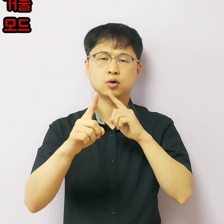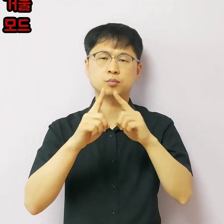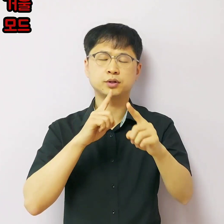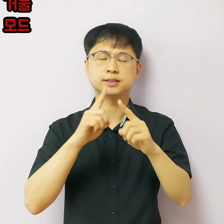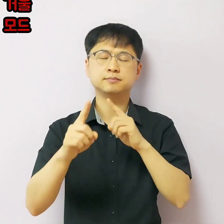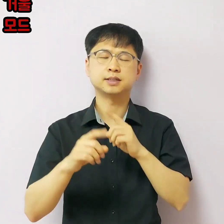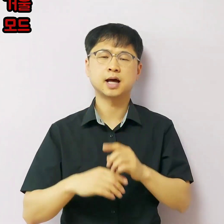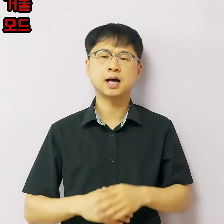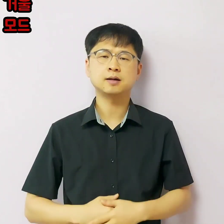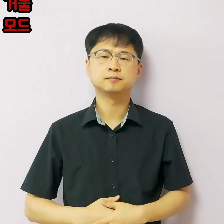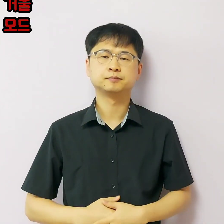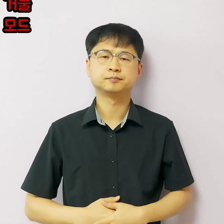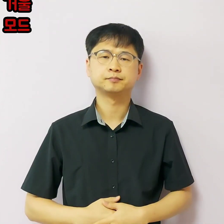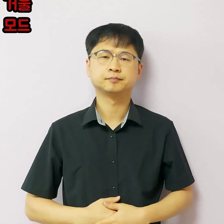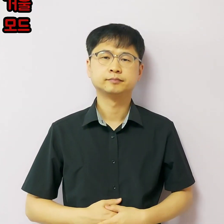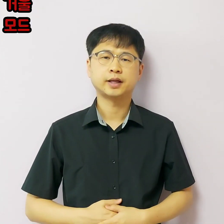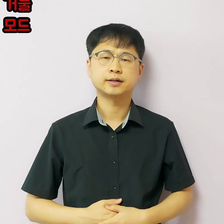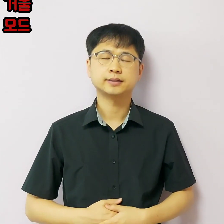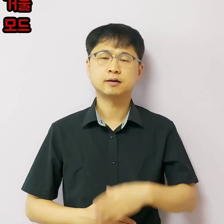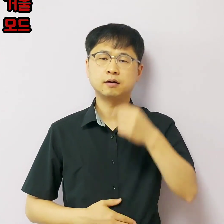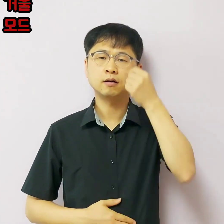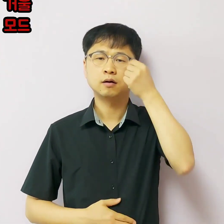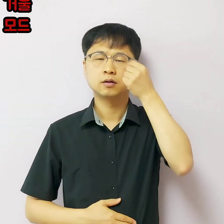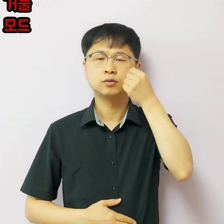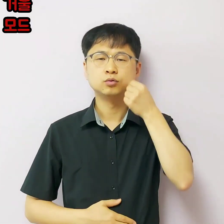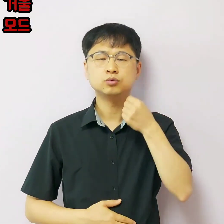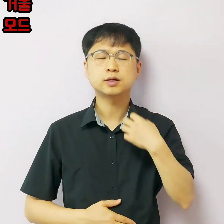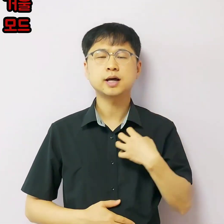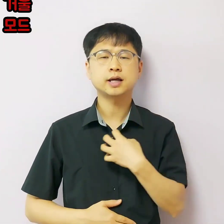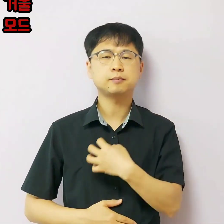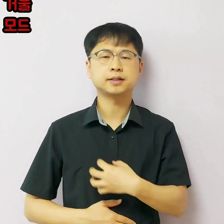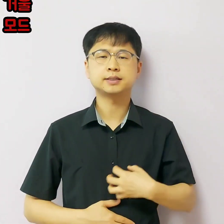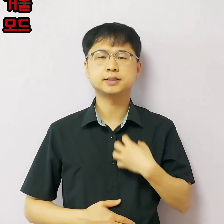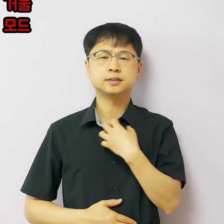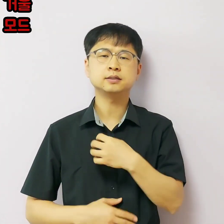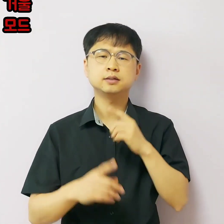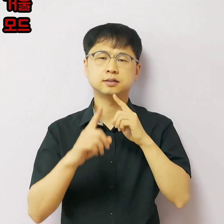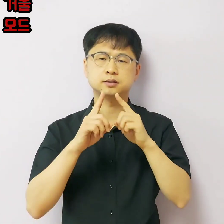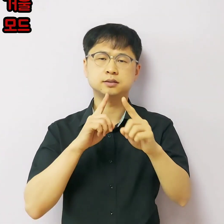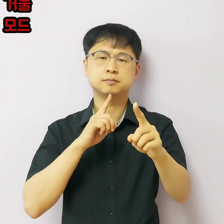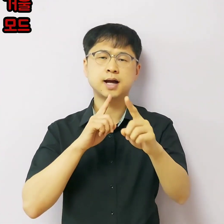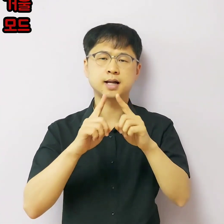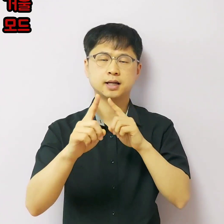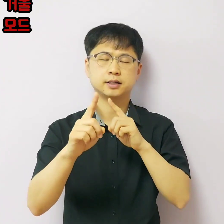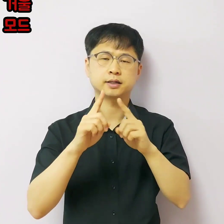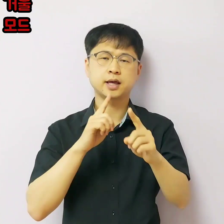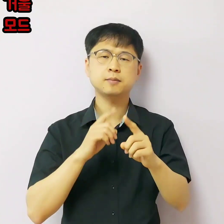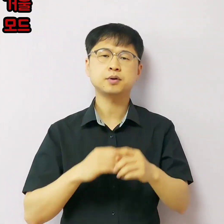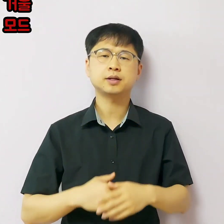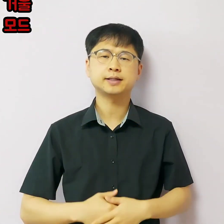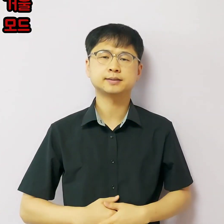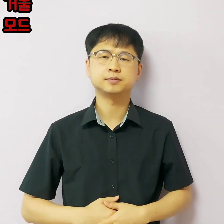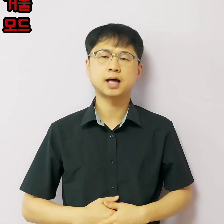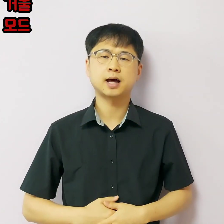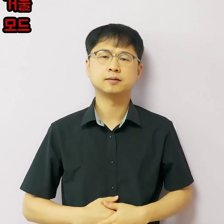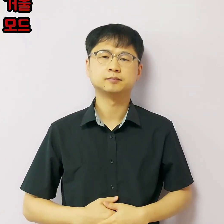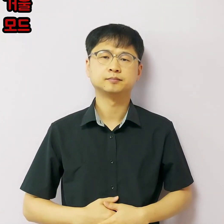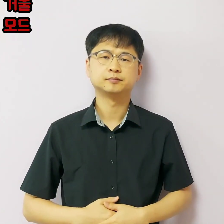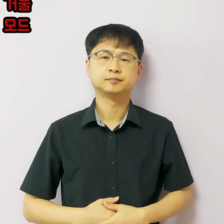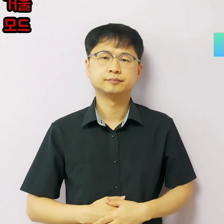말이라고 표현했습니다. 네, 그래서 눈가에 맺히는 그 말 이렇게 표현하였습니다.